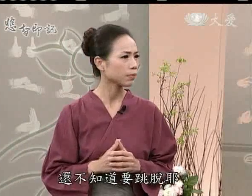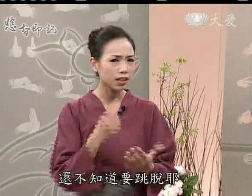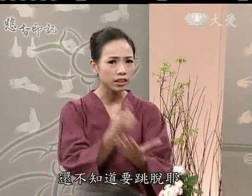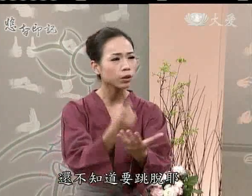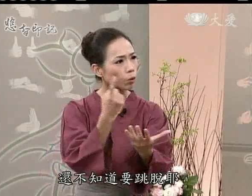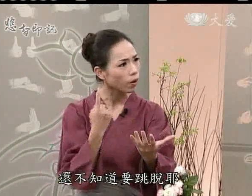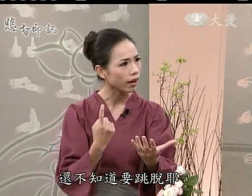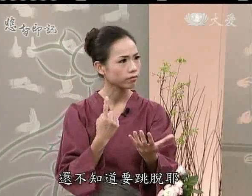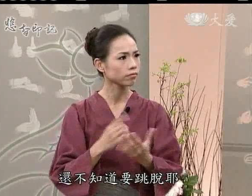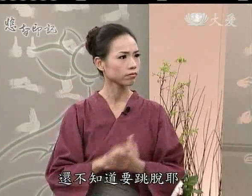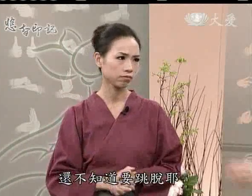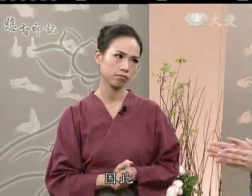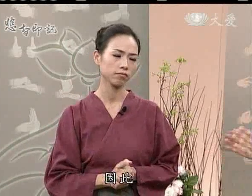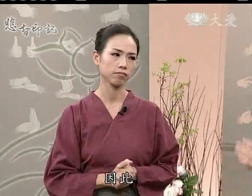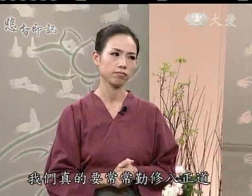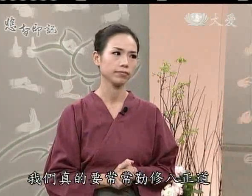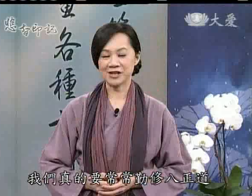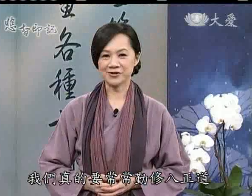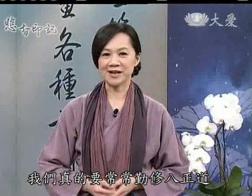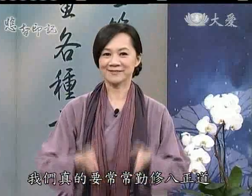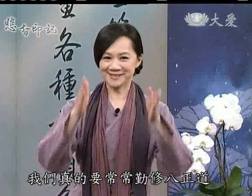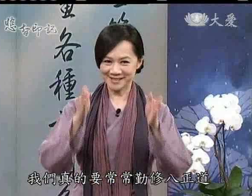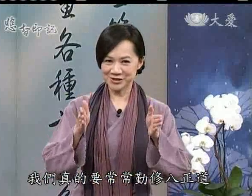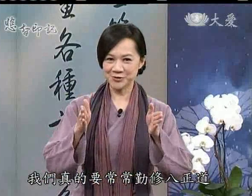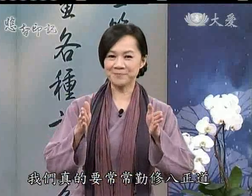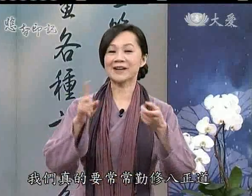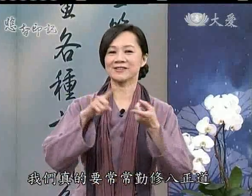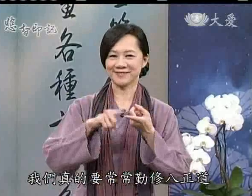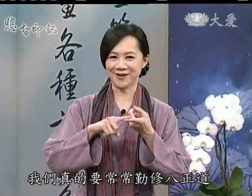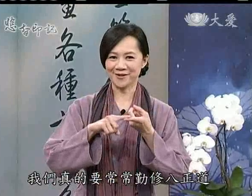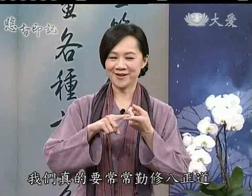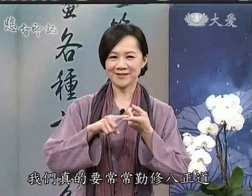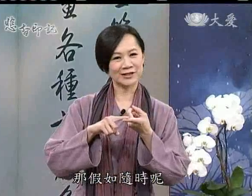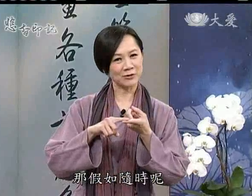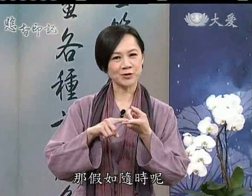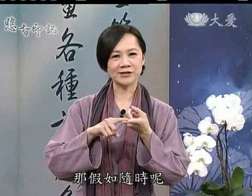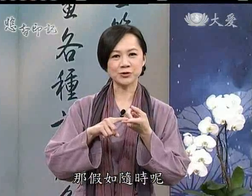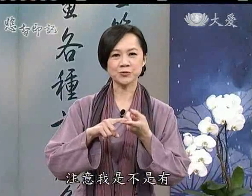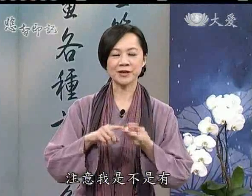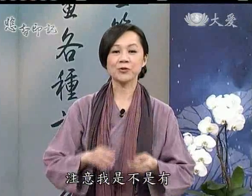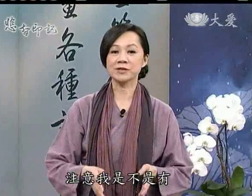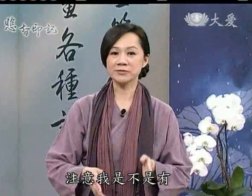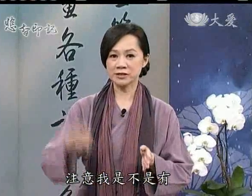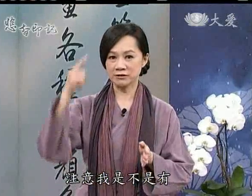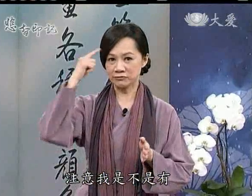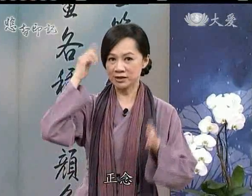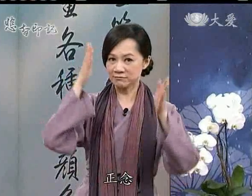不知道跳脱。哎， 因此我们真的要常常勤修八正道。那只要随时能注意我是不是有正